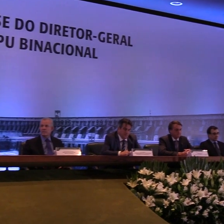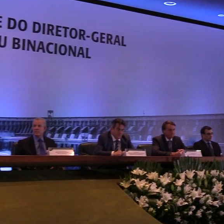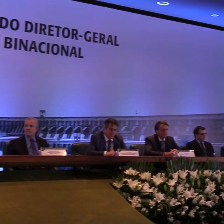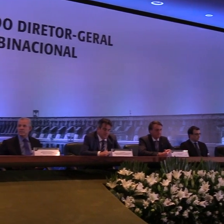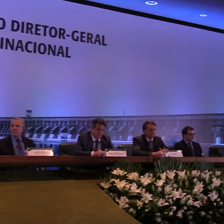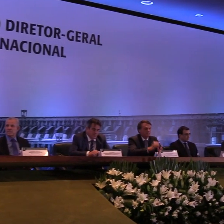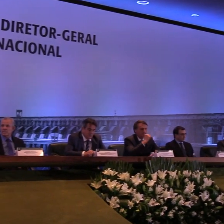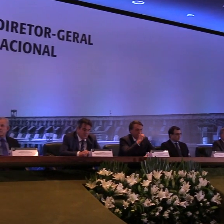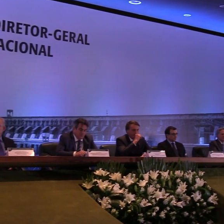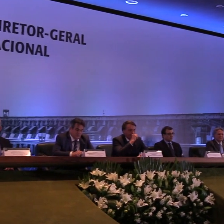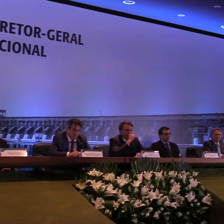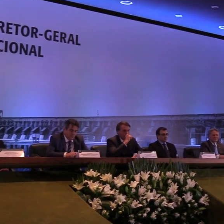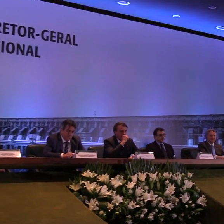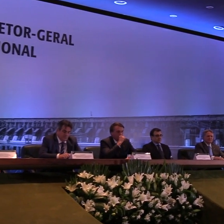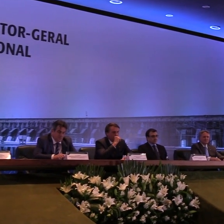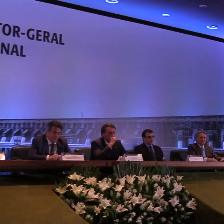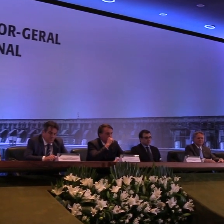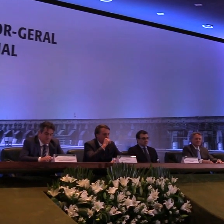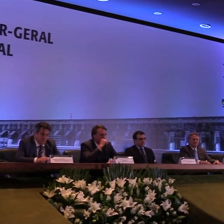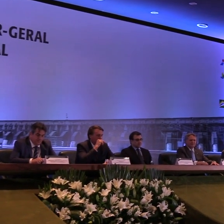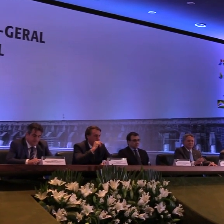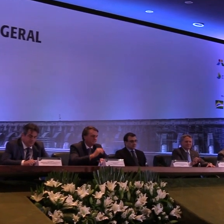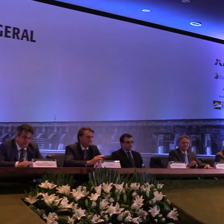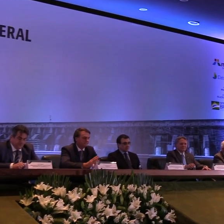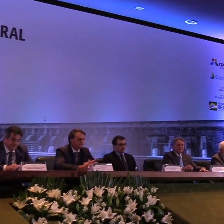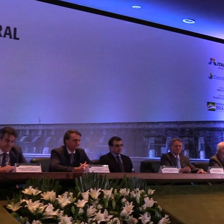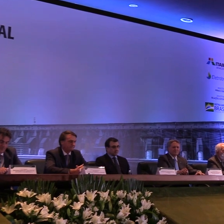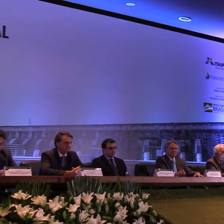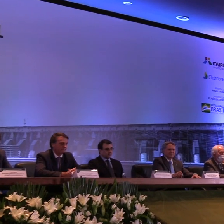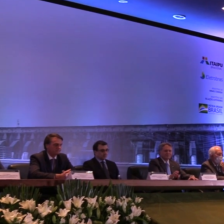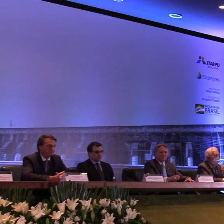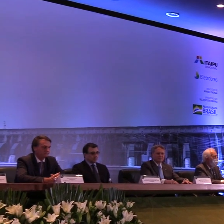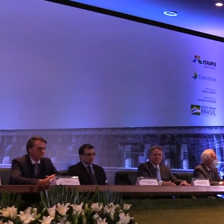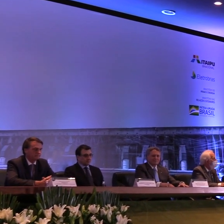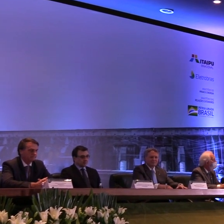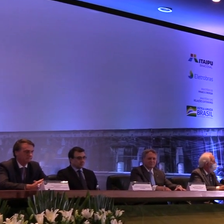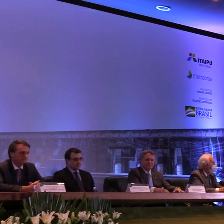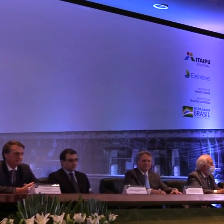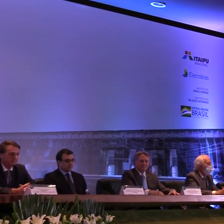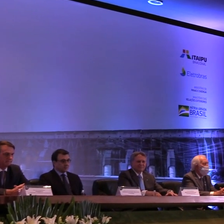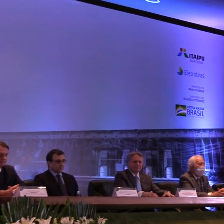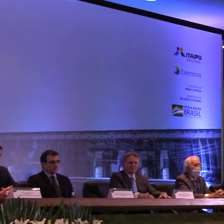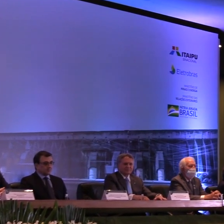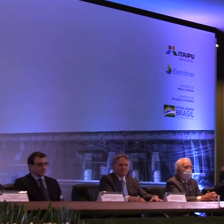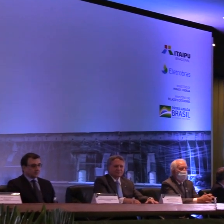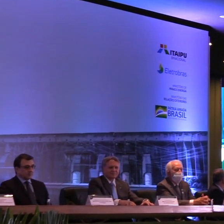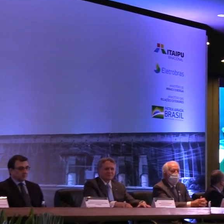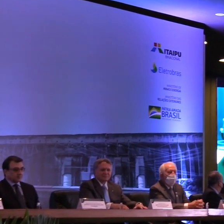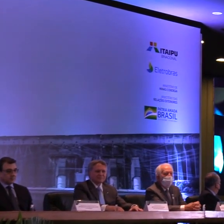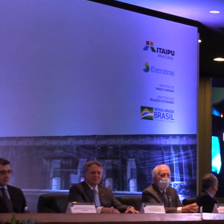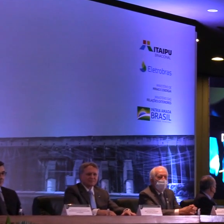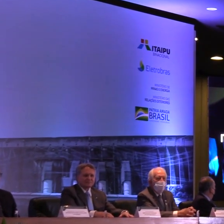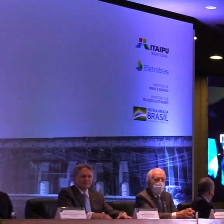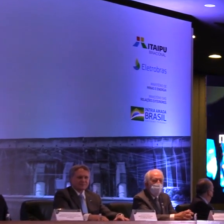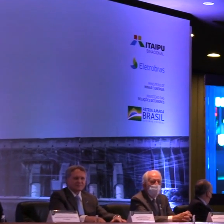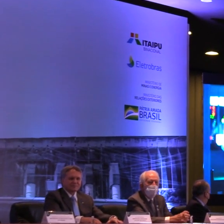move mais do que turbinas. Move pessoas, gente movida à inovação e à emoção. Itaipu também